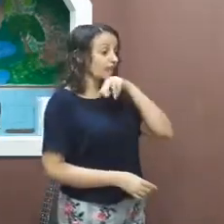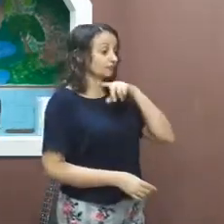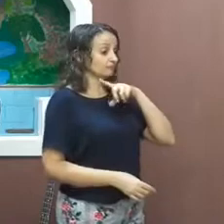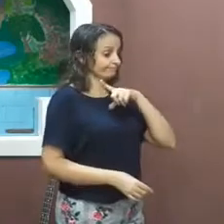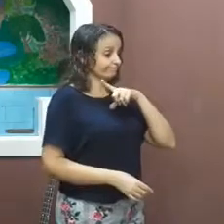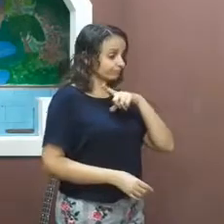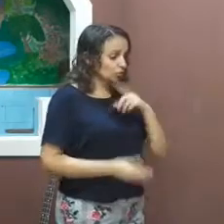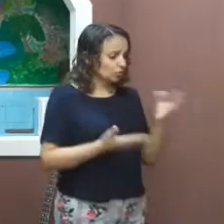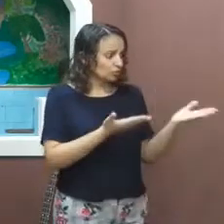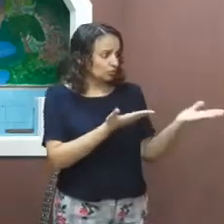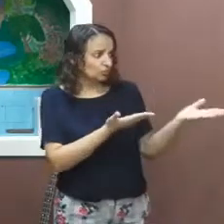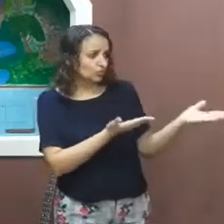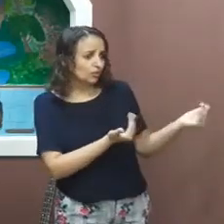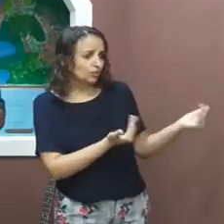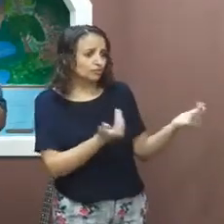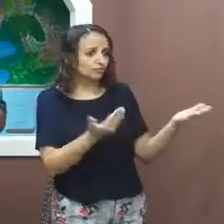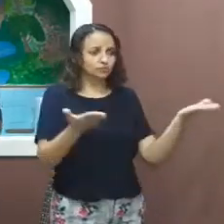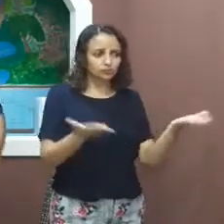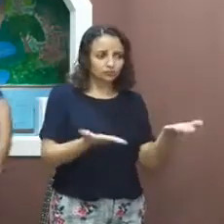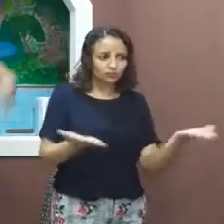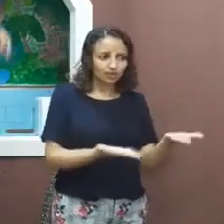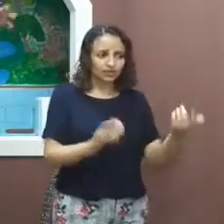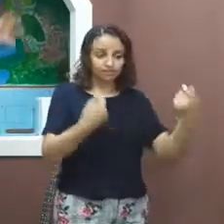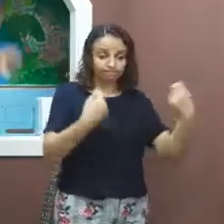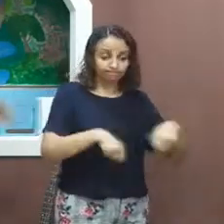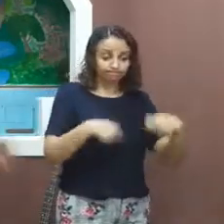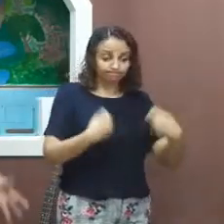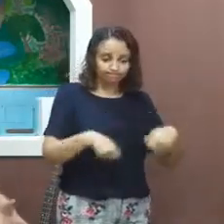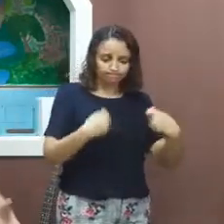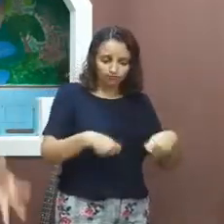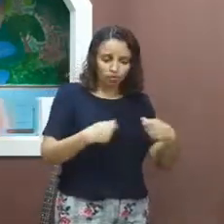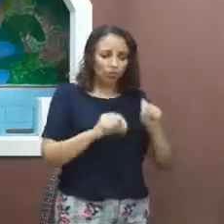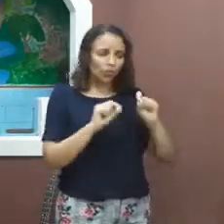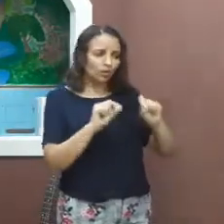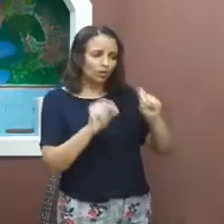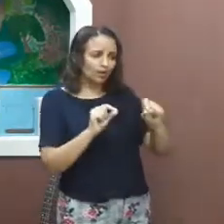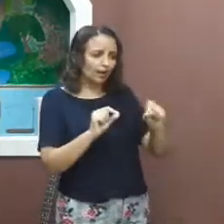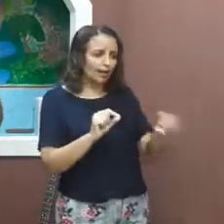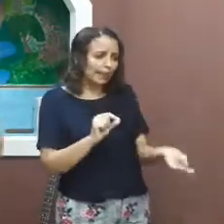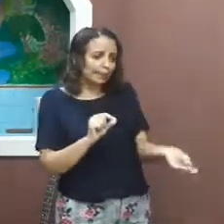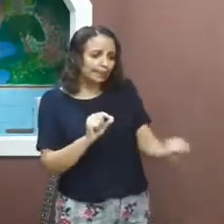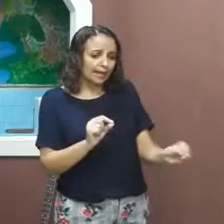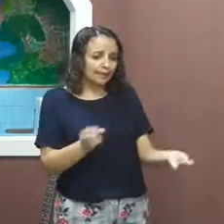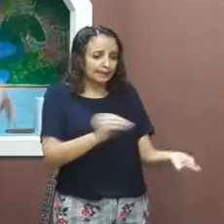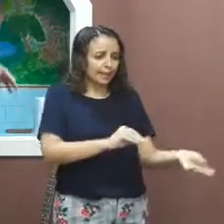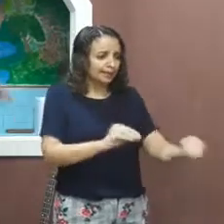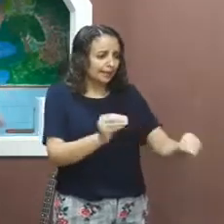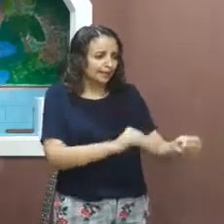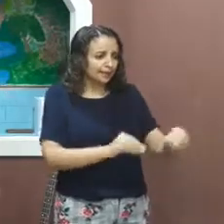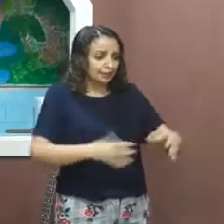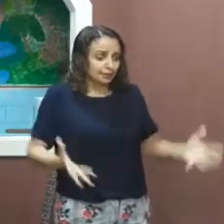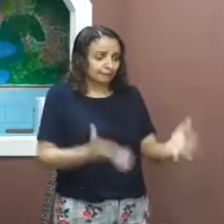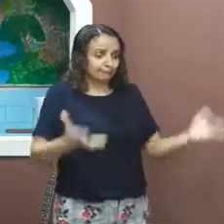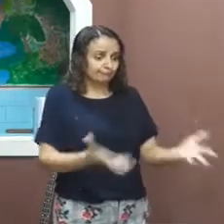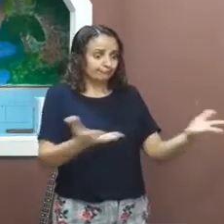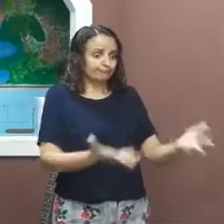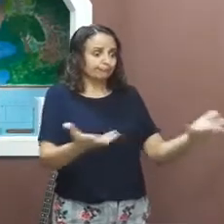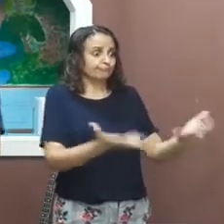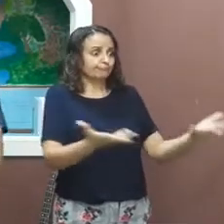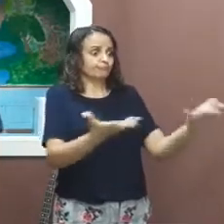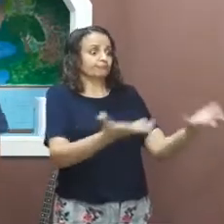hoje é uma juventude que tem que dar um monte de estímulo, mas um monte